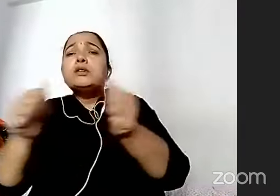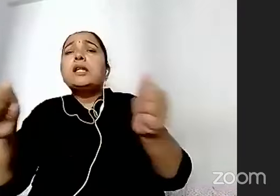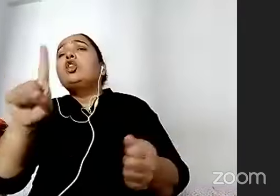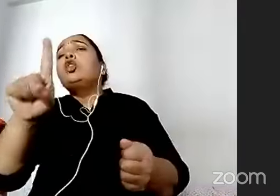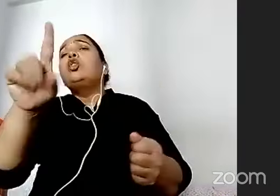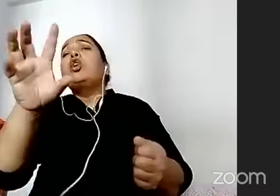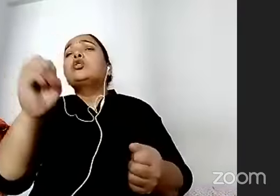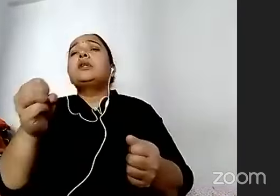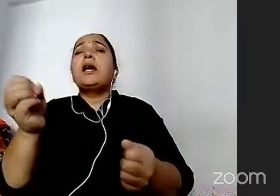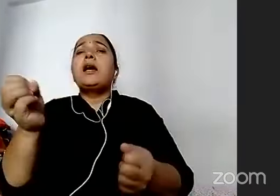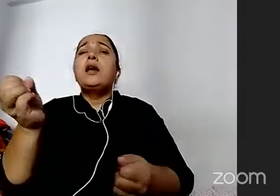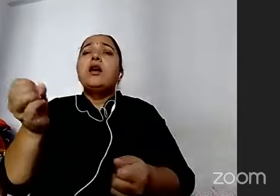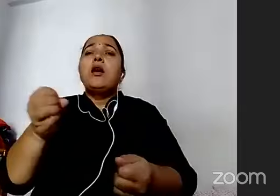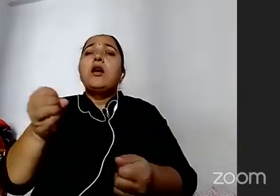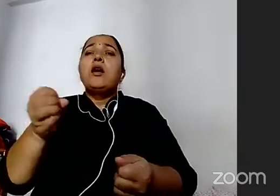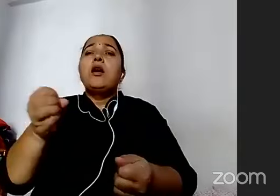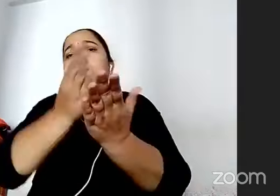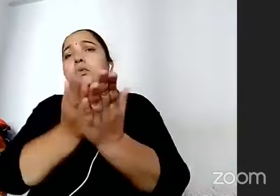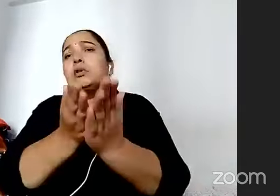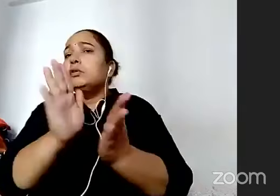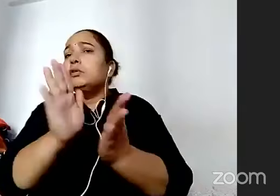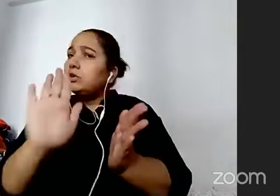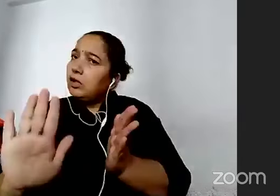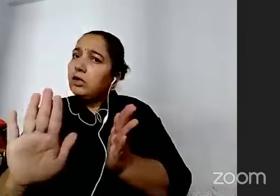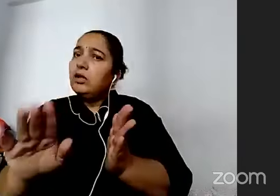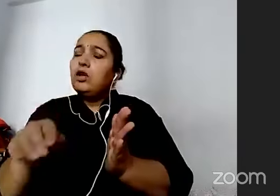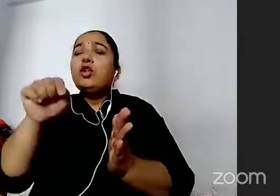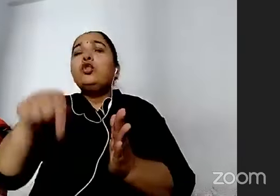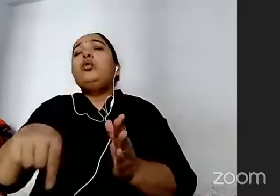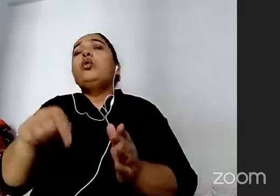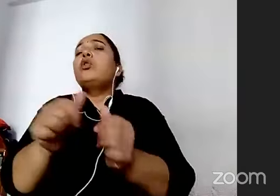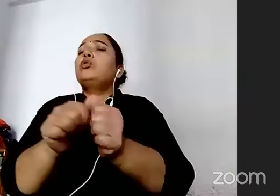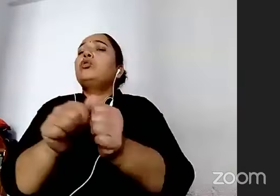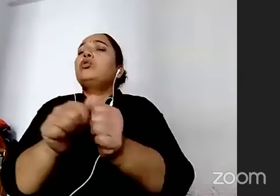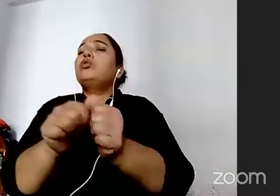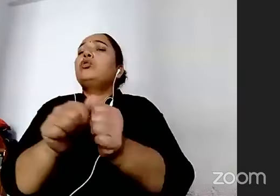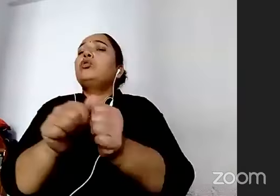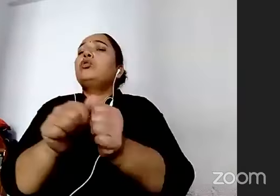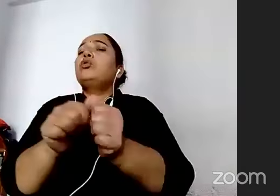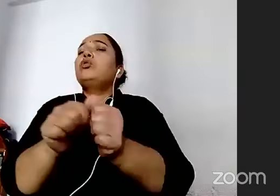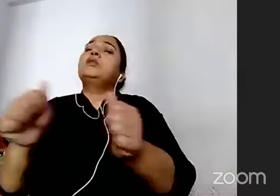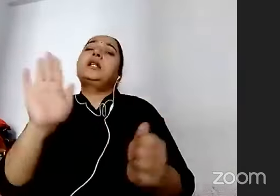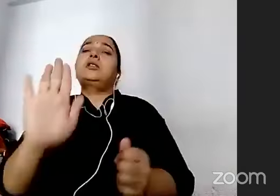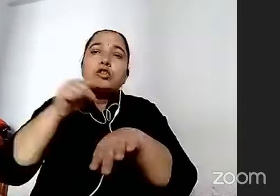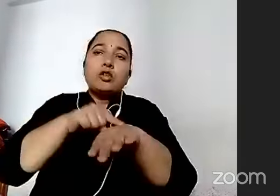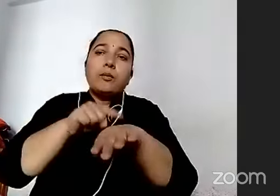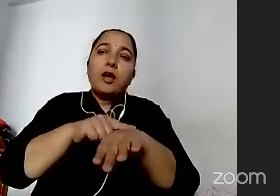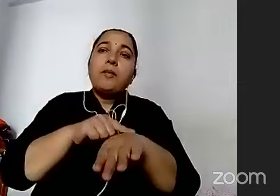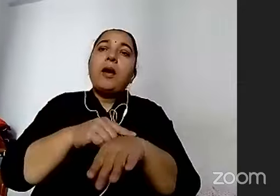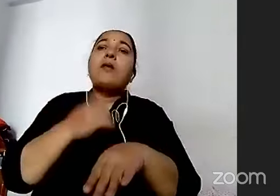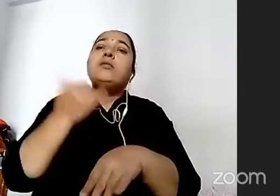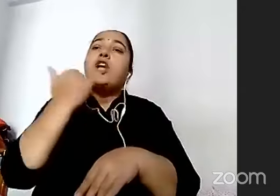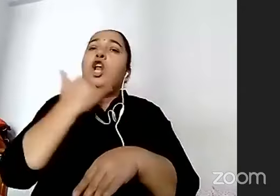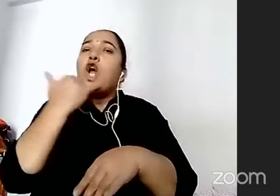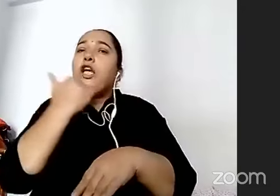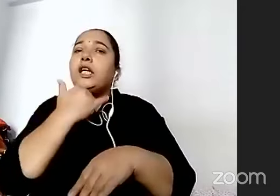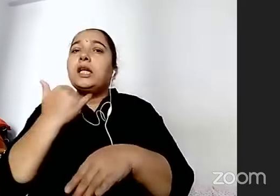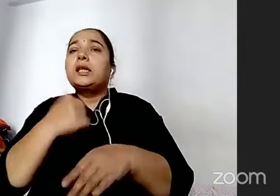अनुसारले हुनुपर्छ भन्ने छ, र त्यसमा चाहिँ पछिल्लो समयमा आएर लैङ्गिकता जोडिएको छ। तर त्यो लैङ्गिकताले मात्रै चाहिँ